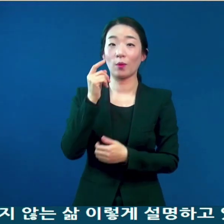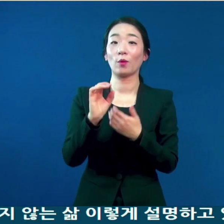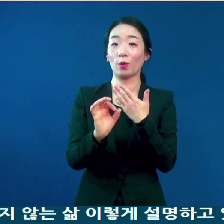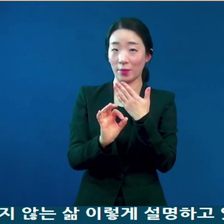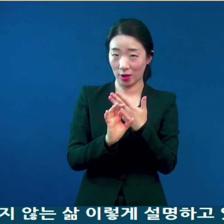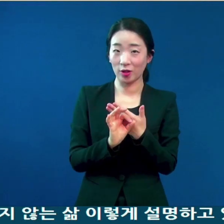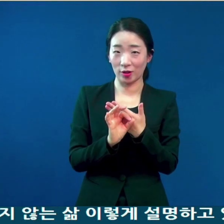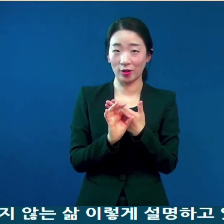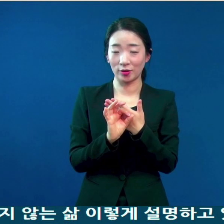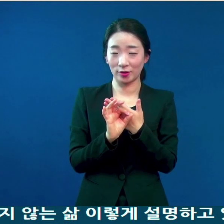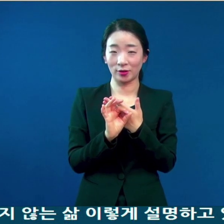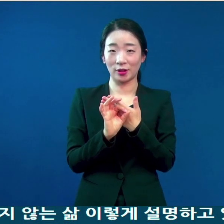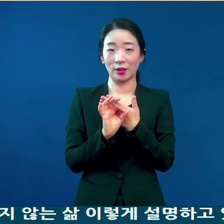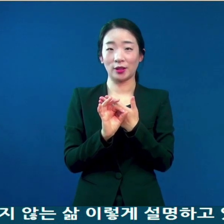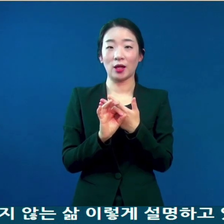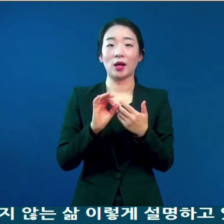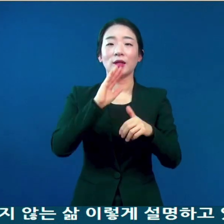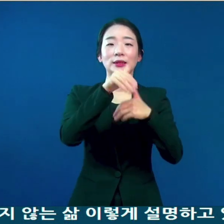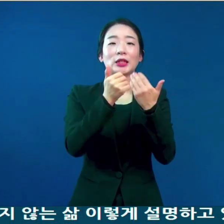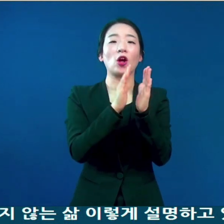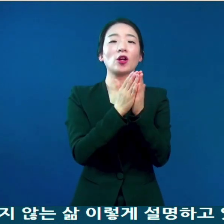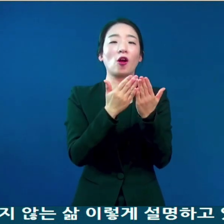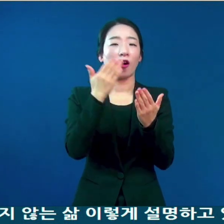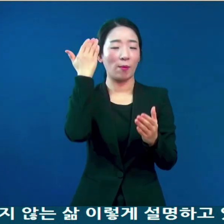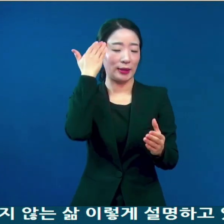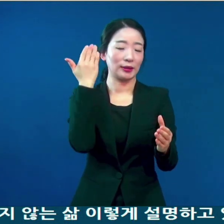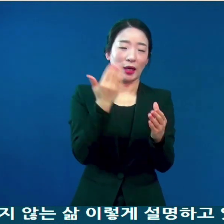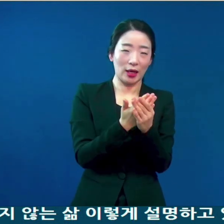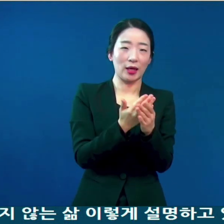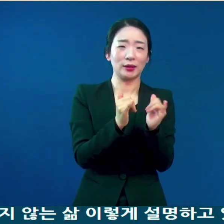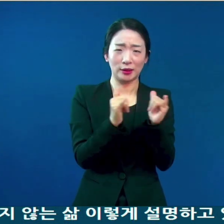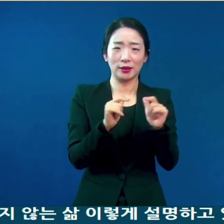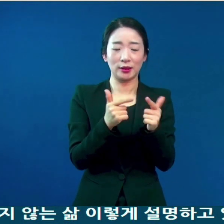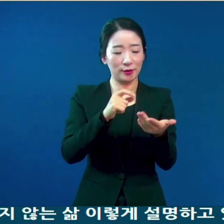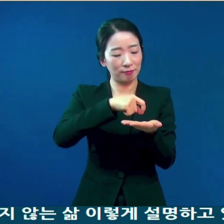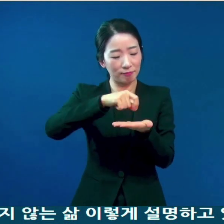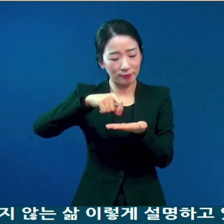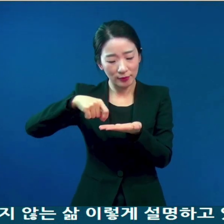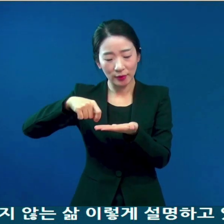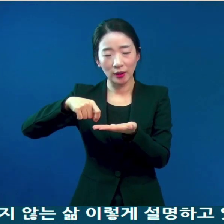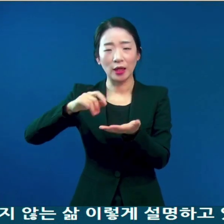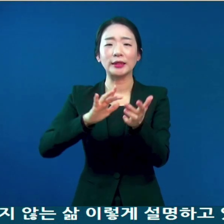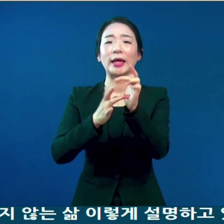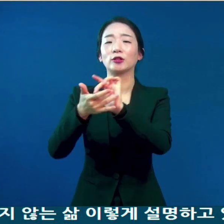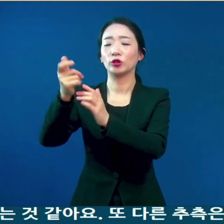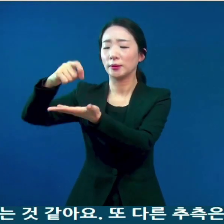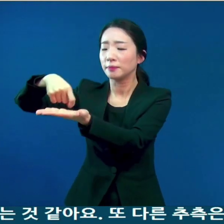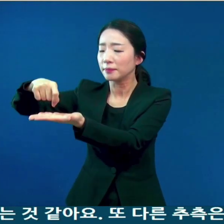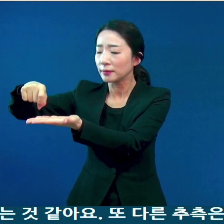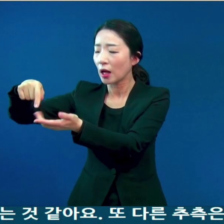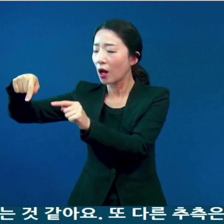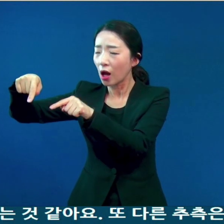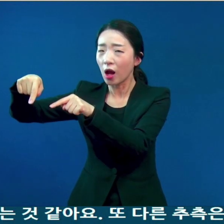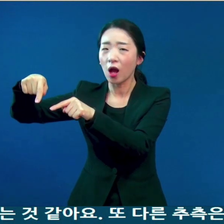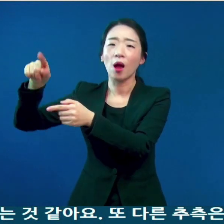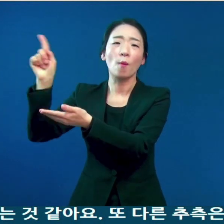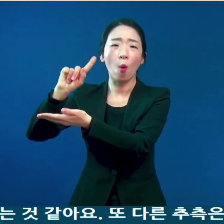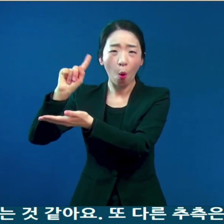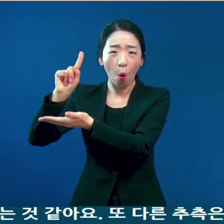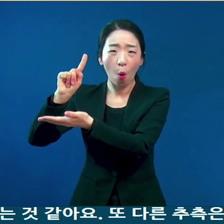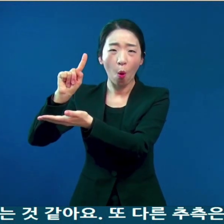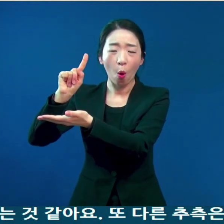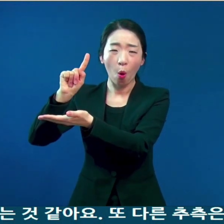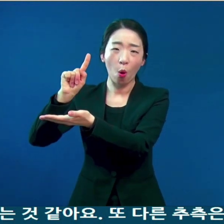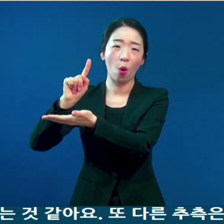이 성경학자들은요, 예수님이 이때 손가락으로 쓰신 글을 사람들이 이제 거짓 증언하는 거잖아요. 예수님 모함하고